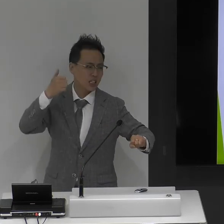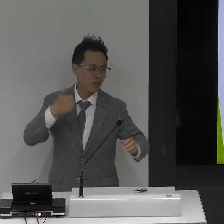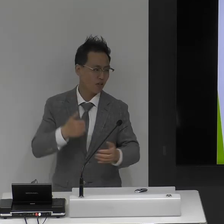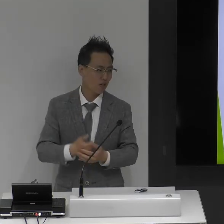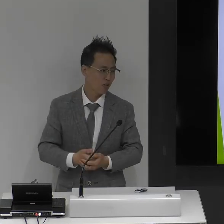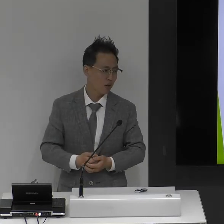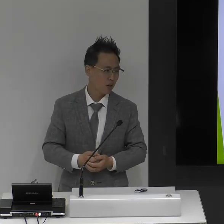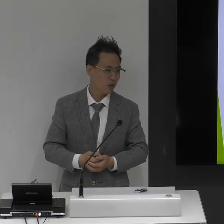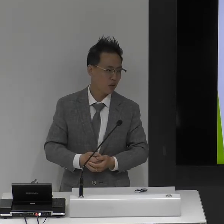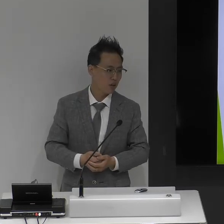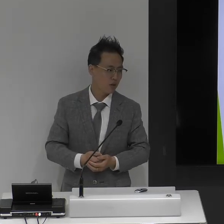하잖아요.